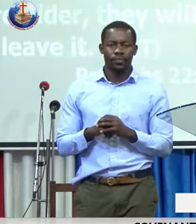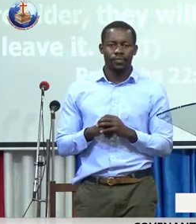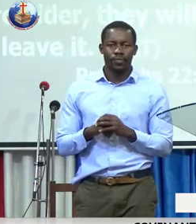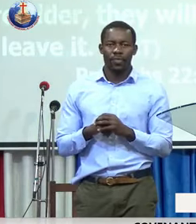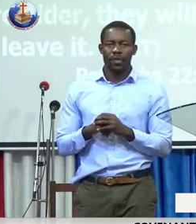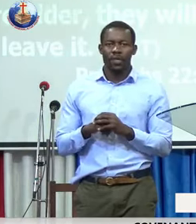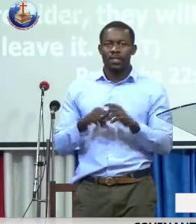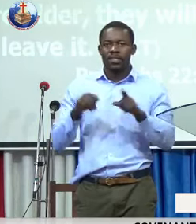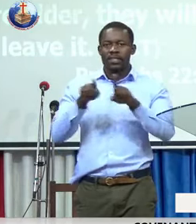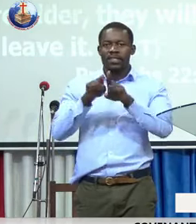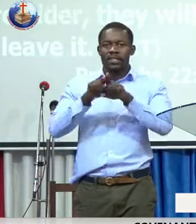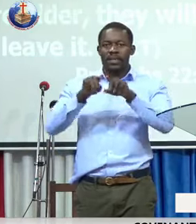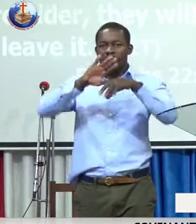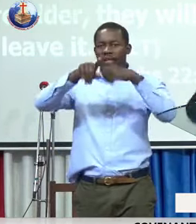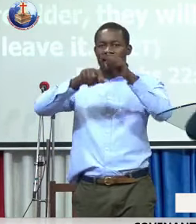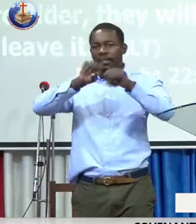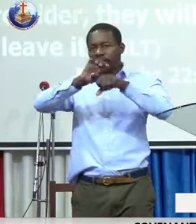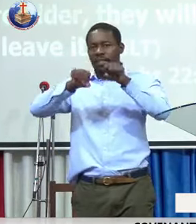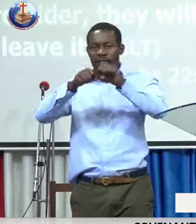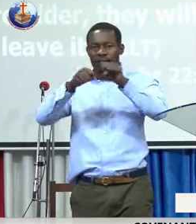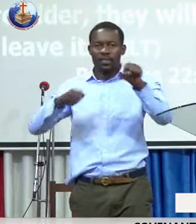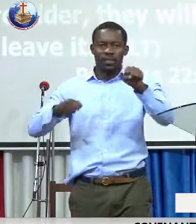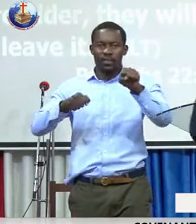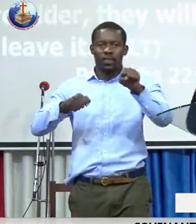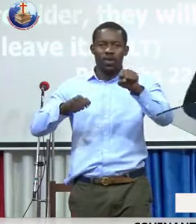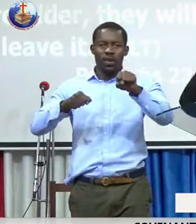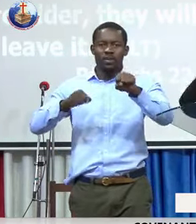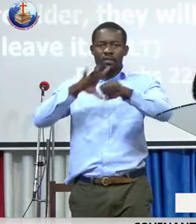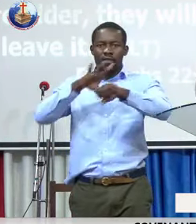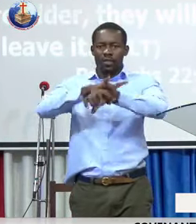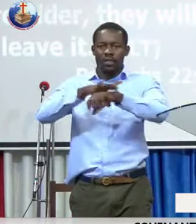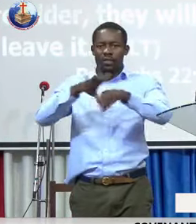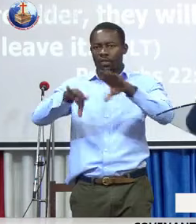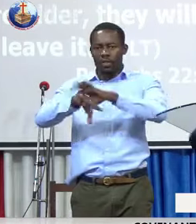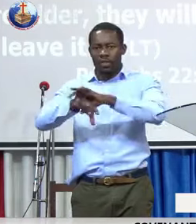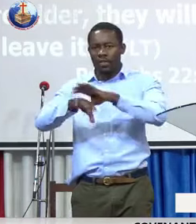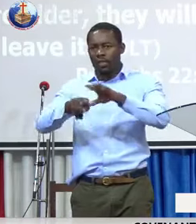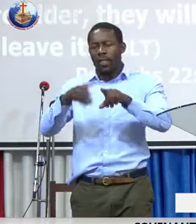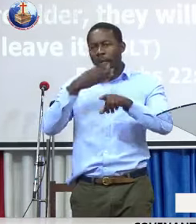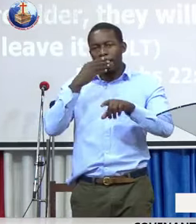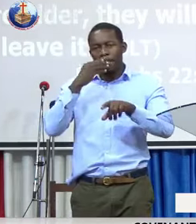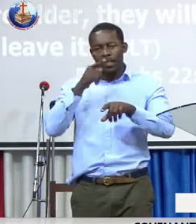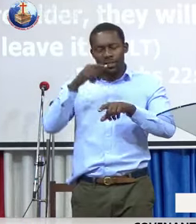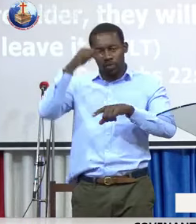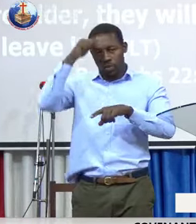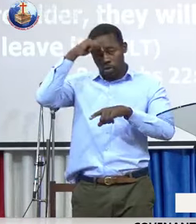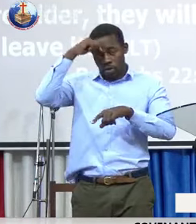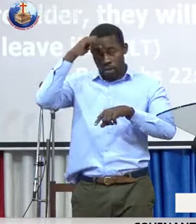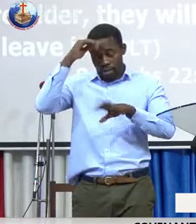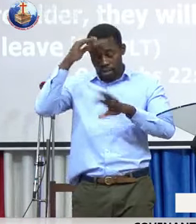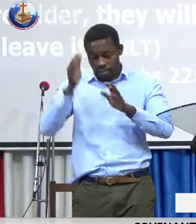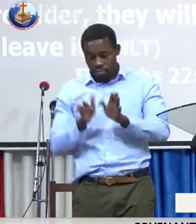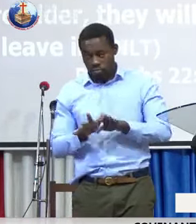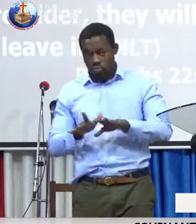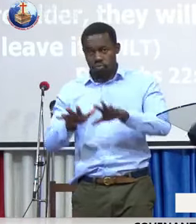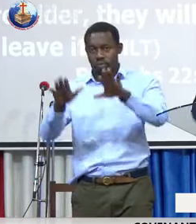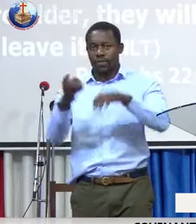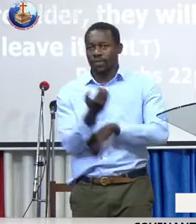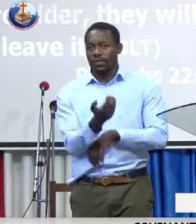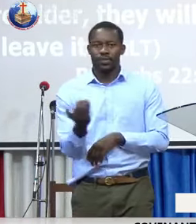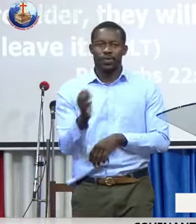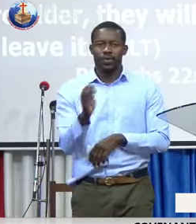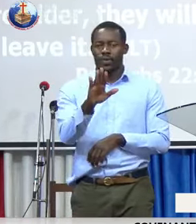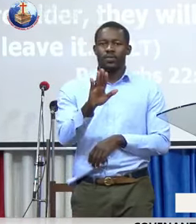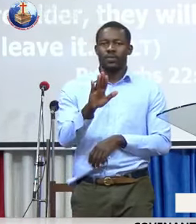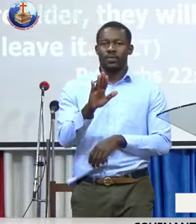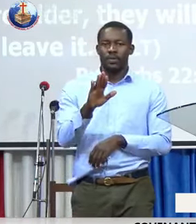And we have tied them on our wrists. Na tumefunga kwenye mikono yetu. We can impart that knowledge into our children. Maarifa hayo ndani ya watoto wetu. So